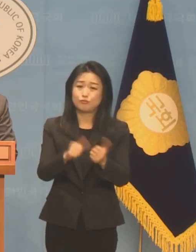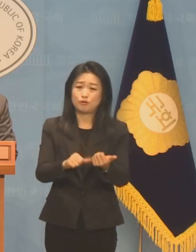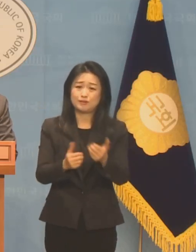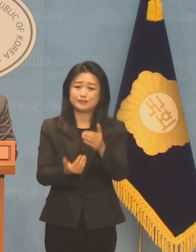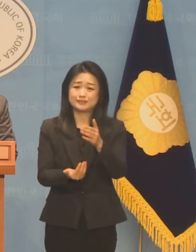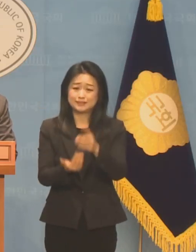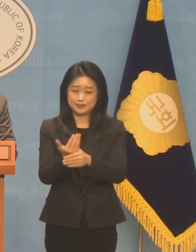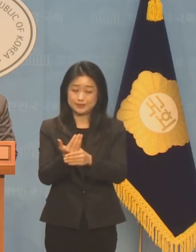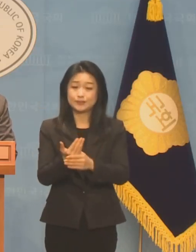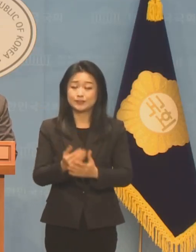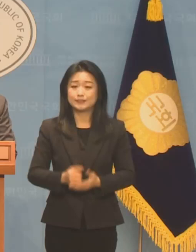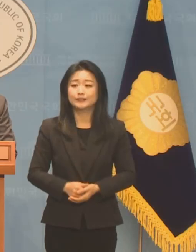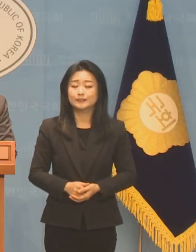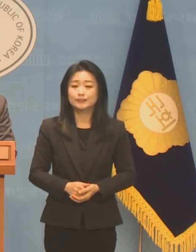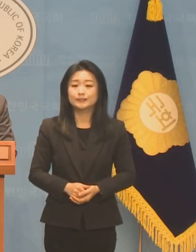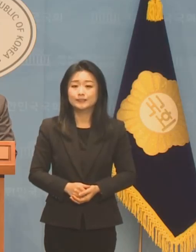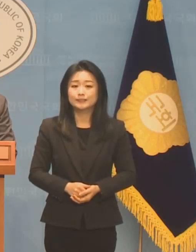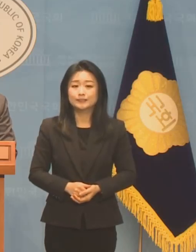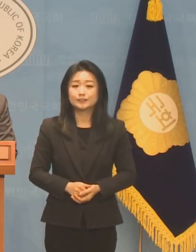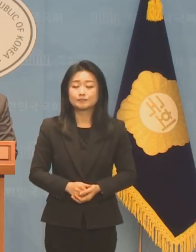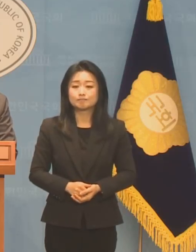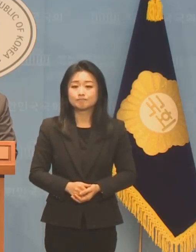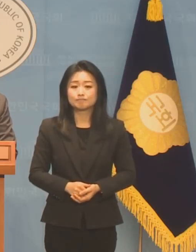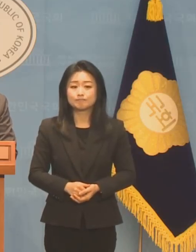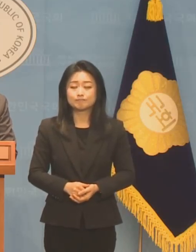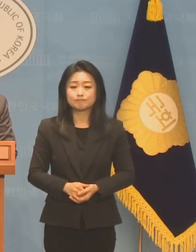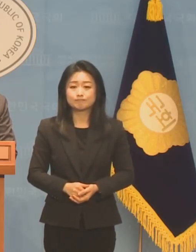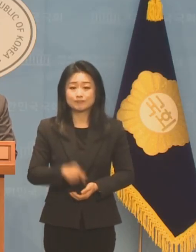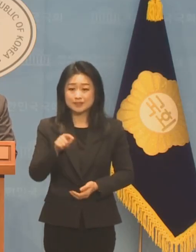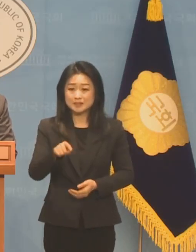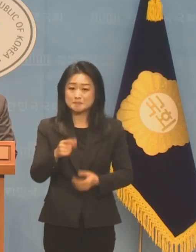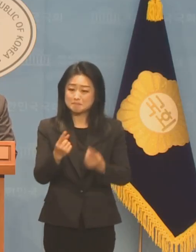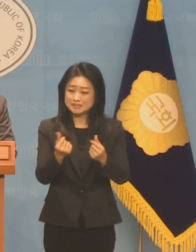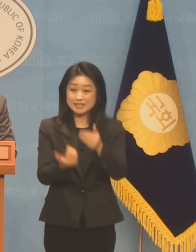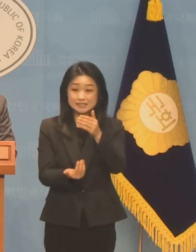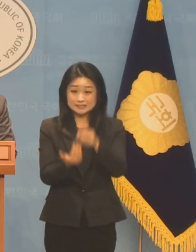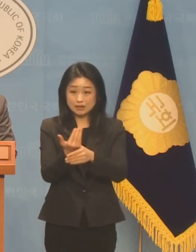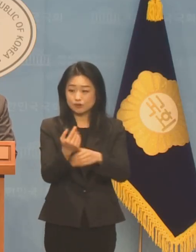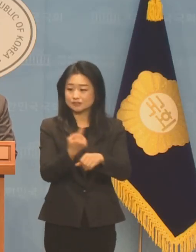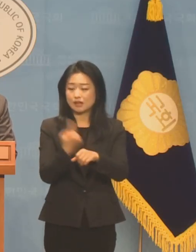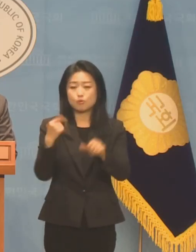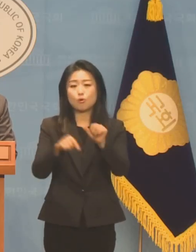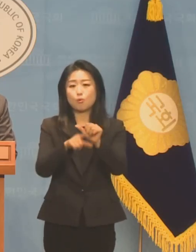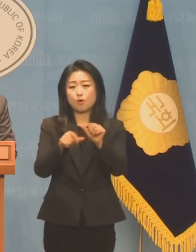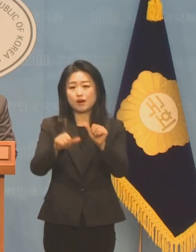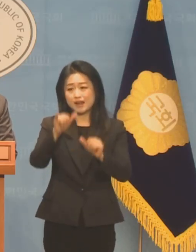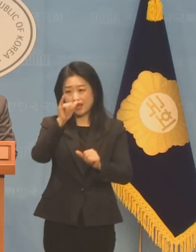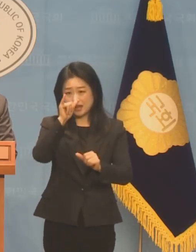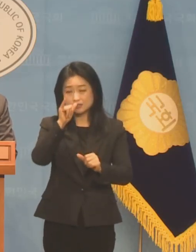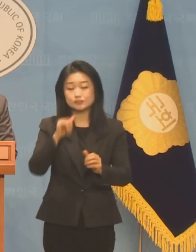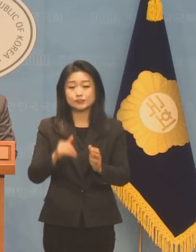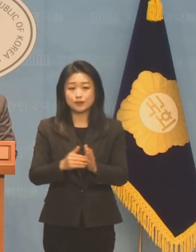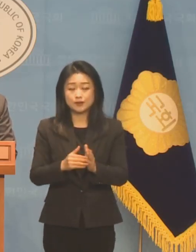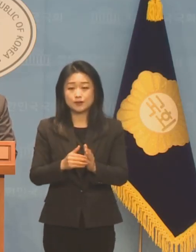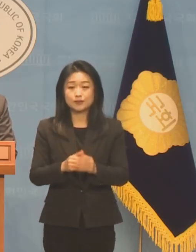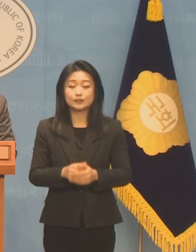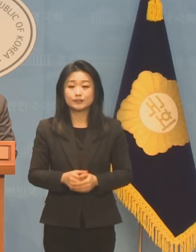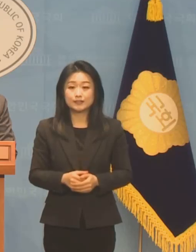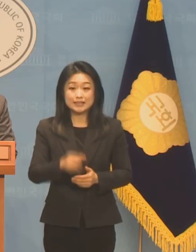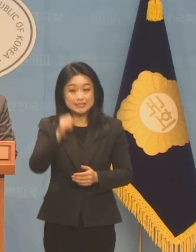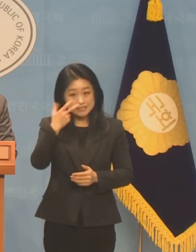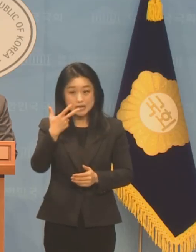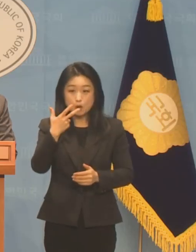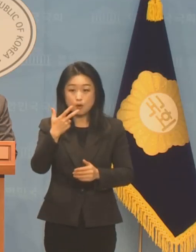못하고 세상을 떠났습니다. 이와 닮은 사고가 작년 5월에도 있었습니다. 입사 7개월